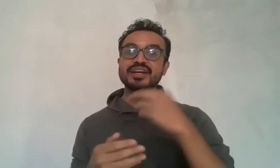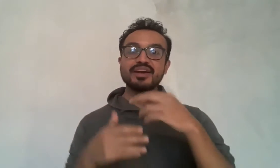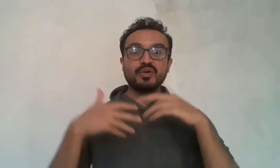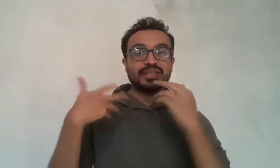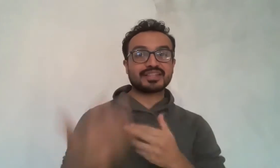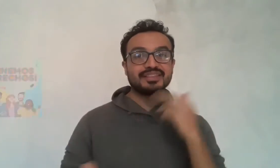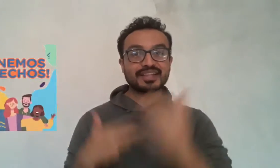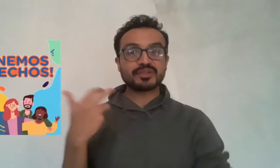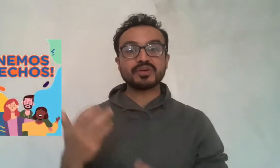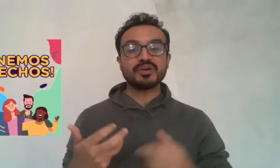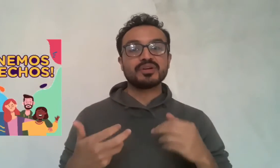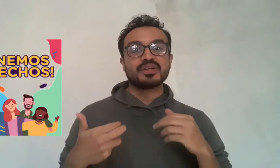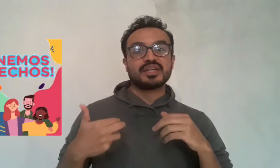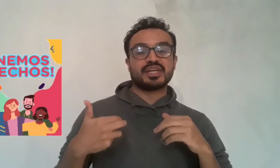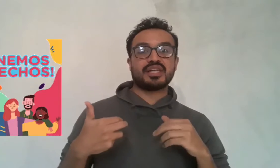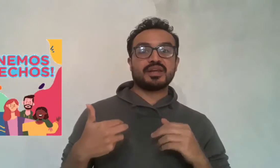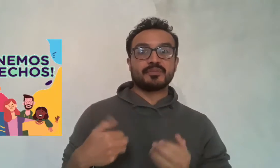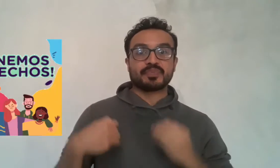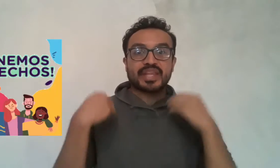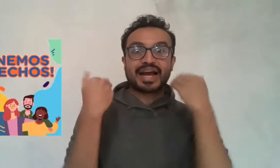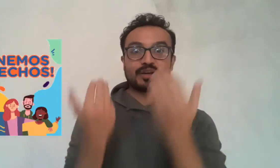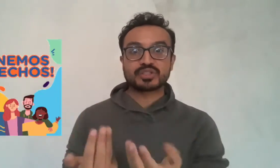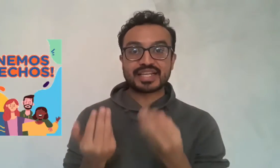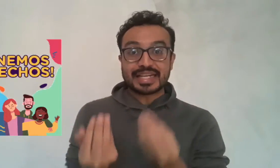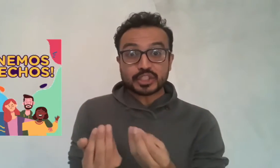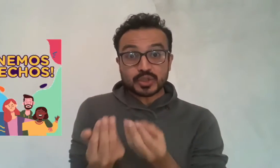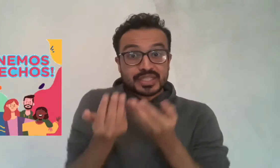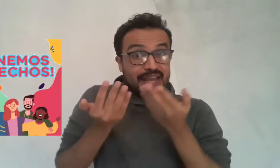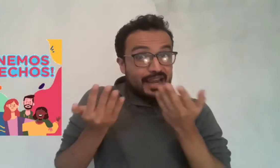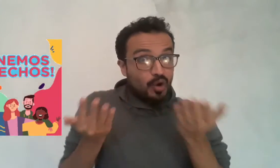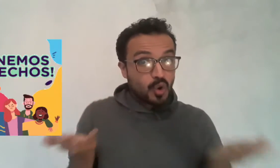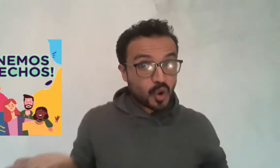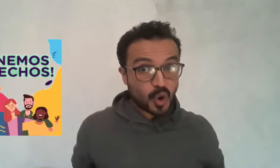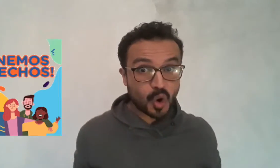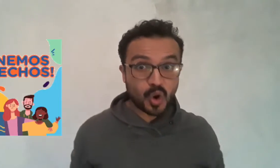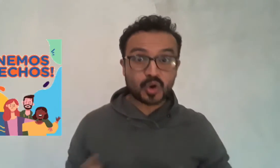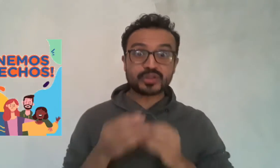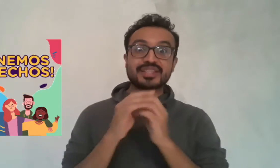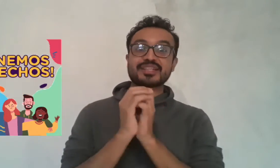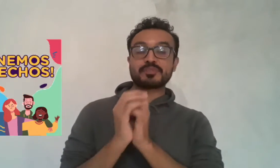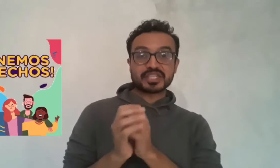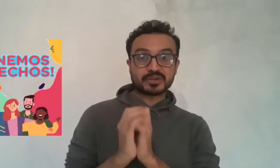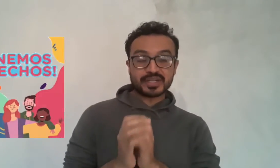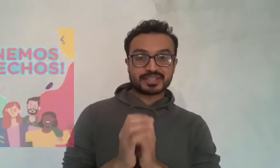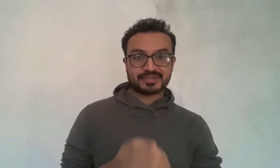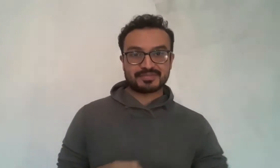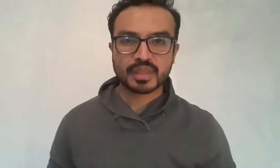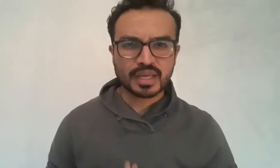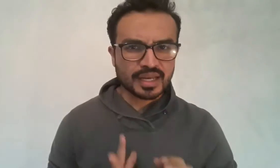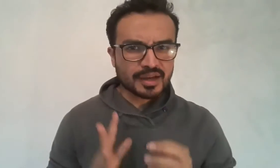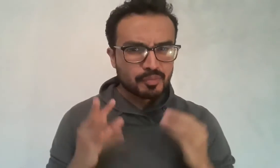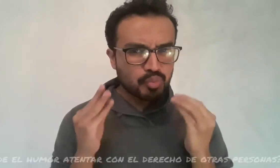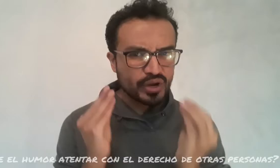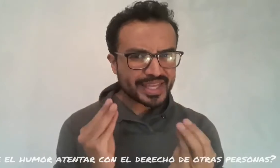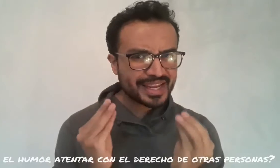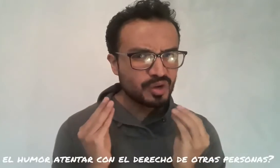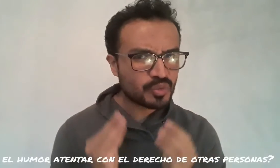o atentando a los derechos de otras personas. ¿Puede el